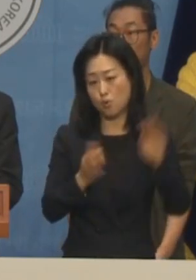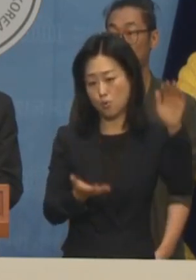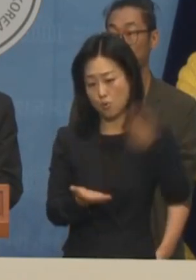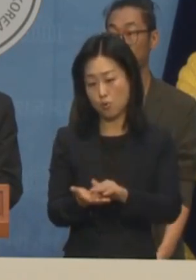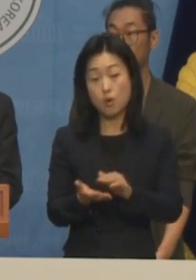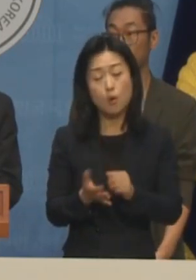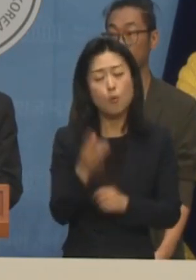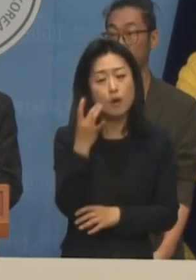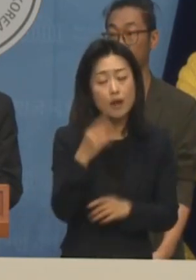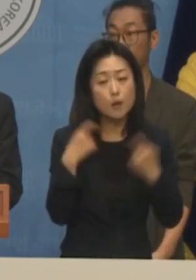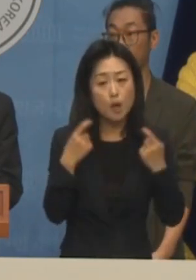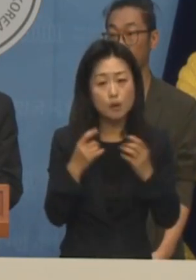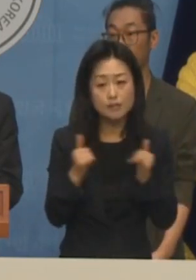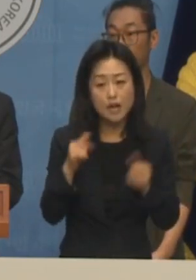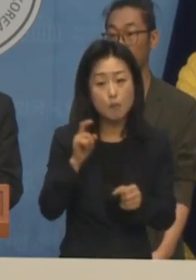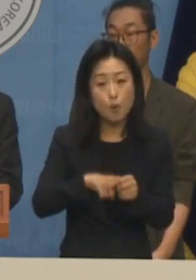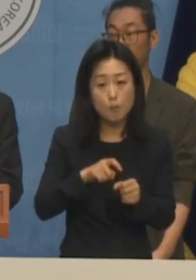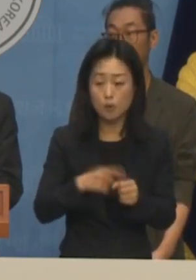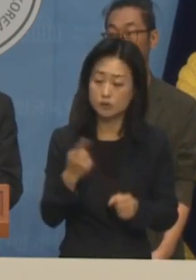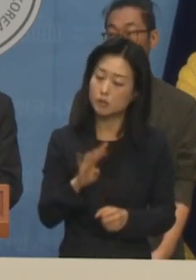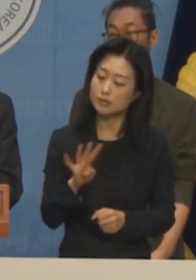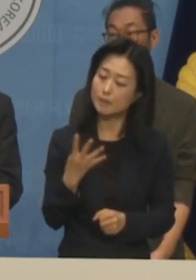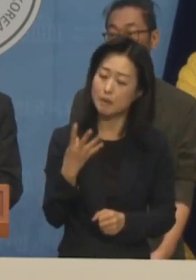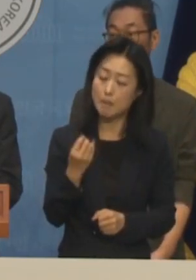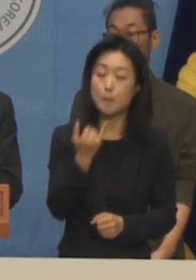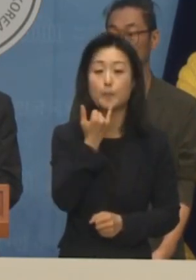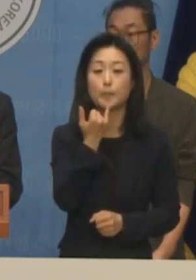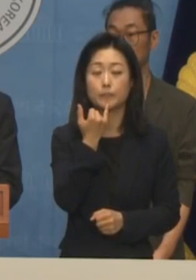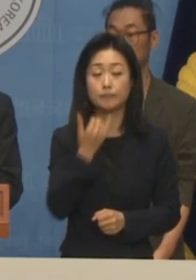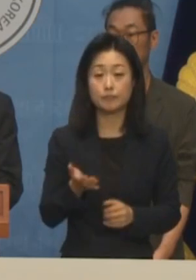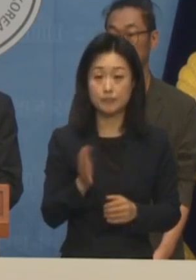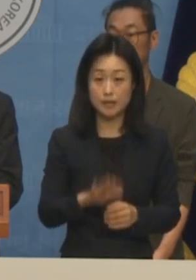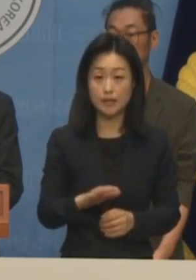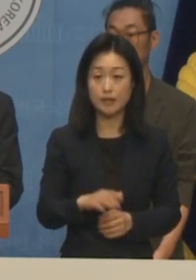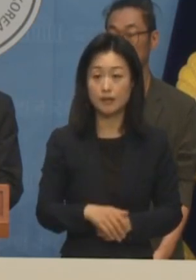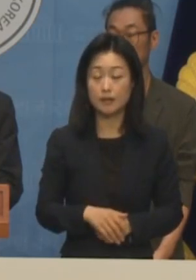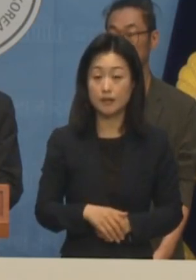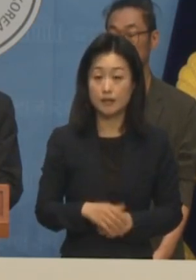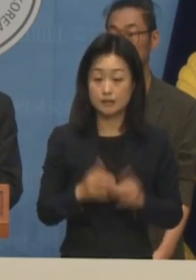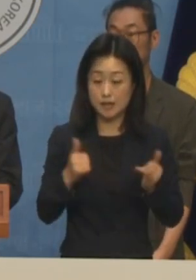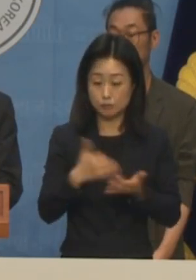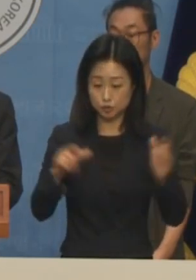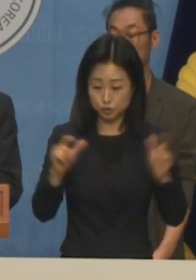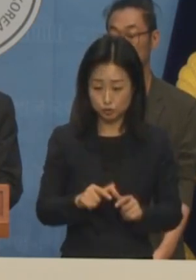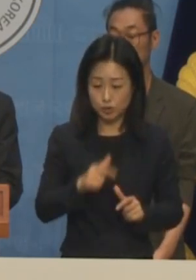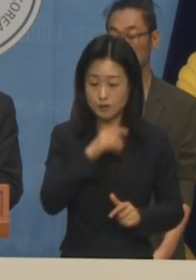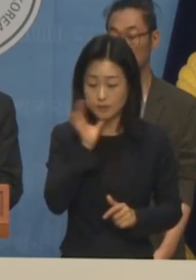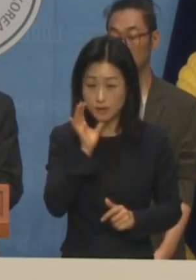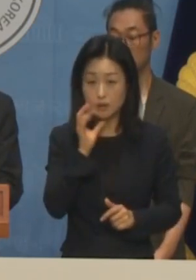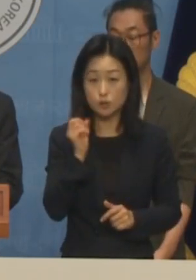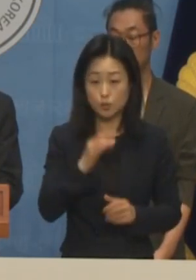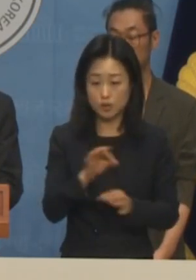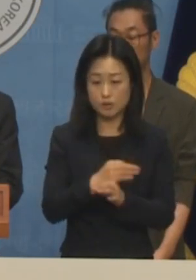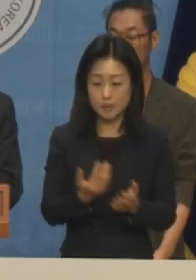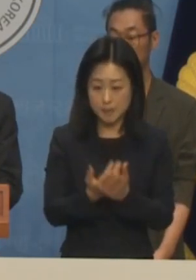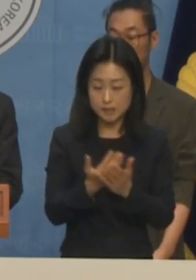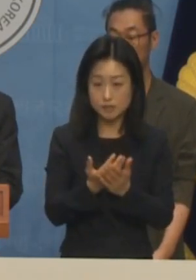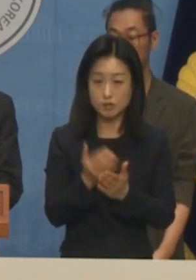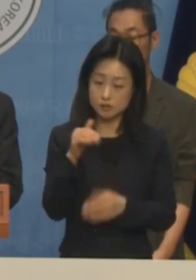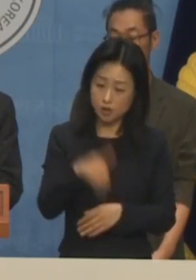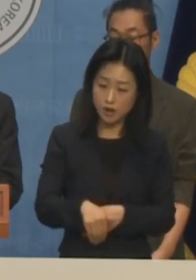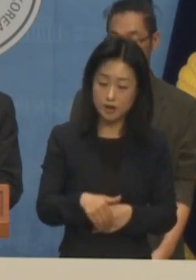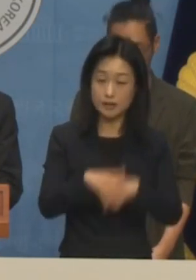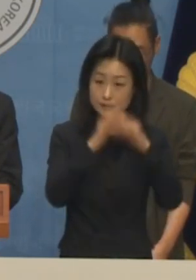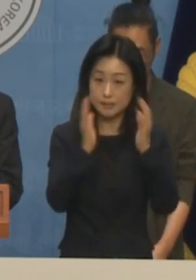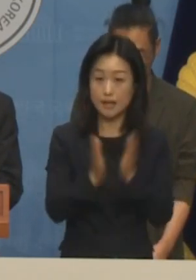원래 제주도의 관광객 유치 목표도 1,400만 명이다. 여기에 인구 감소와 고령화, 경제 성장률 저하